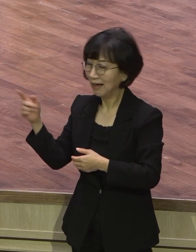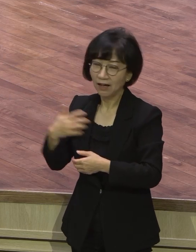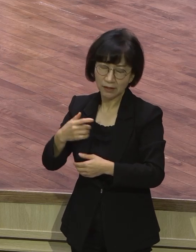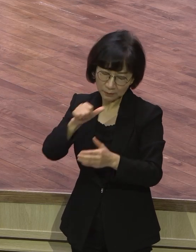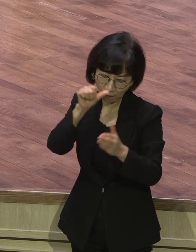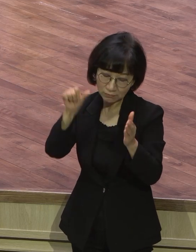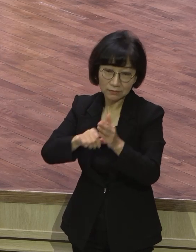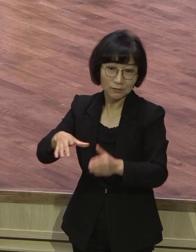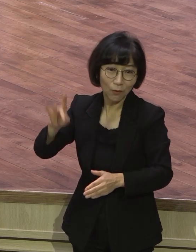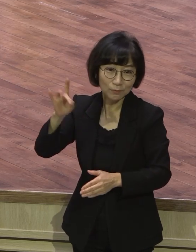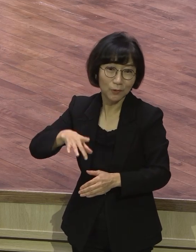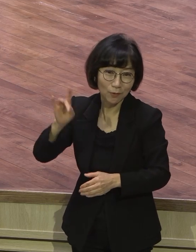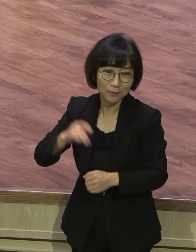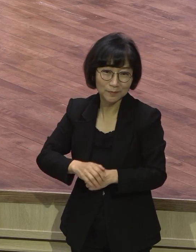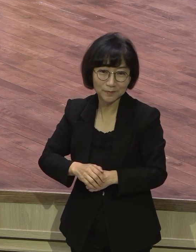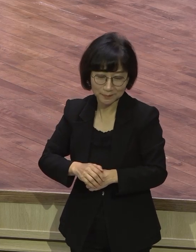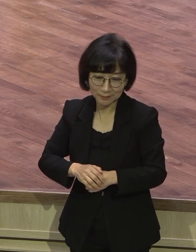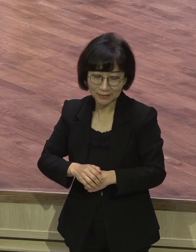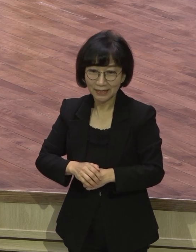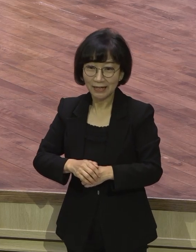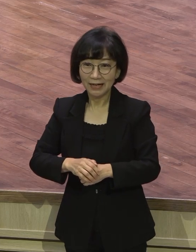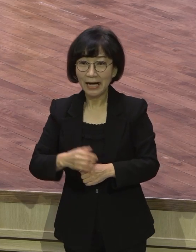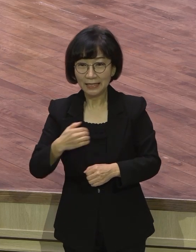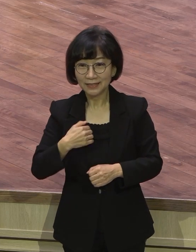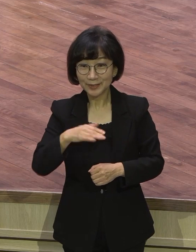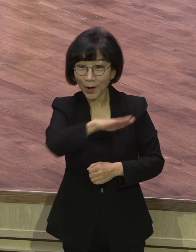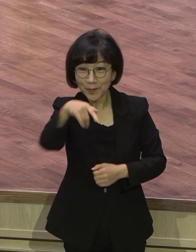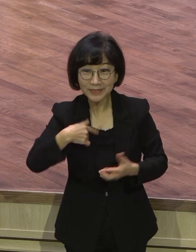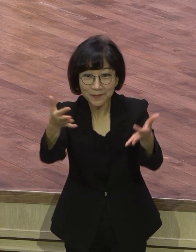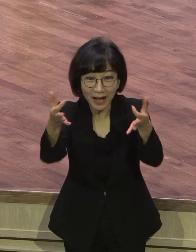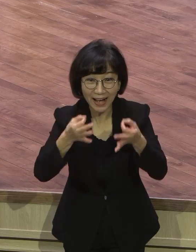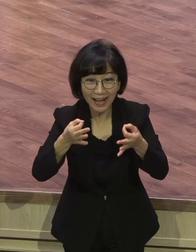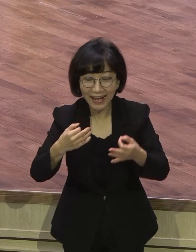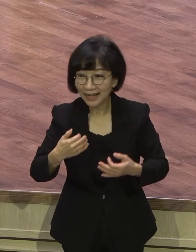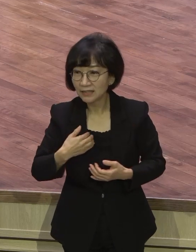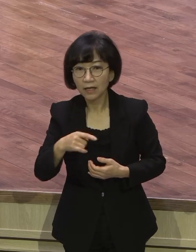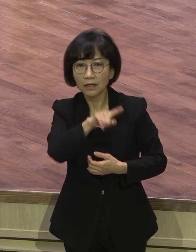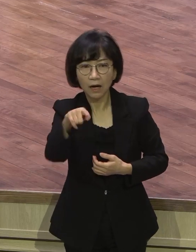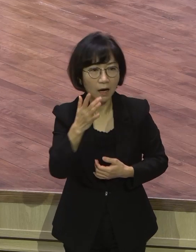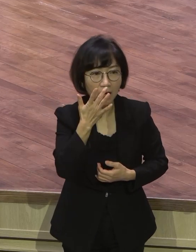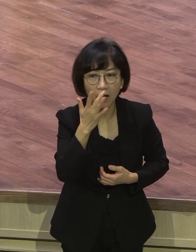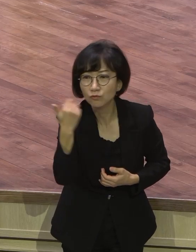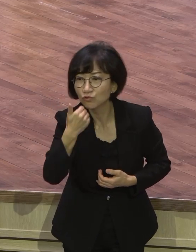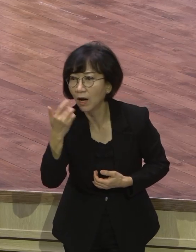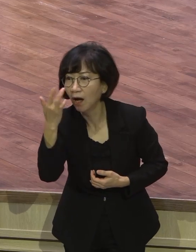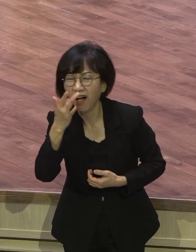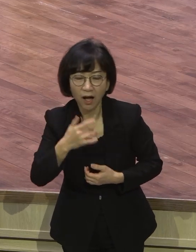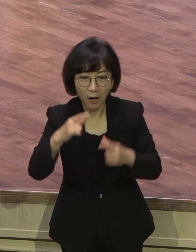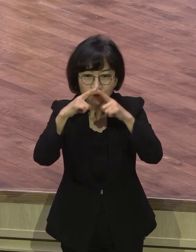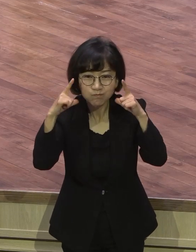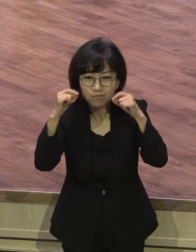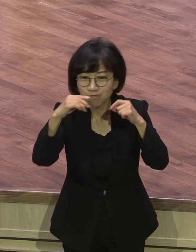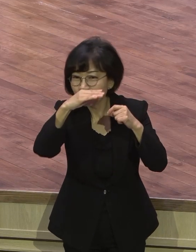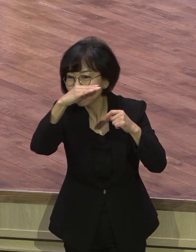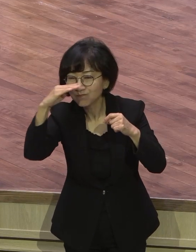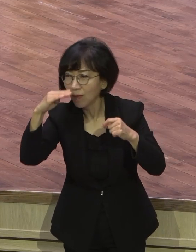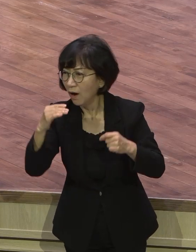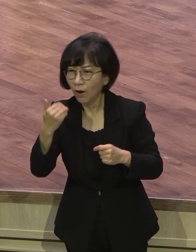여러분은 저를 볼 수 있지만 저는 여러분 봐도 모르겠어요. 누가 누군지. 아마 우리